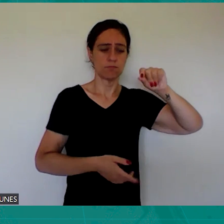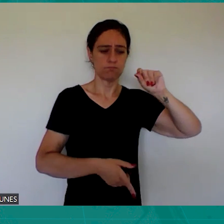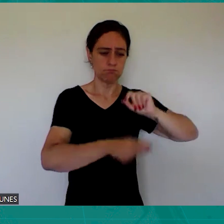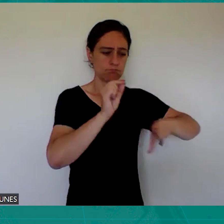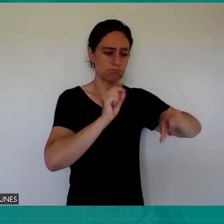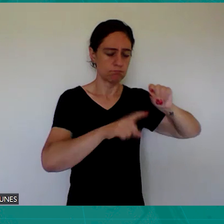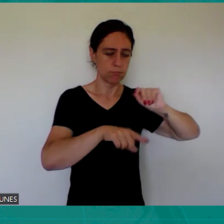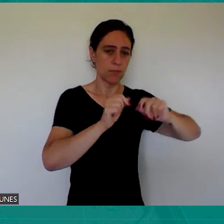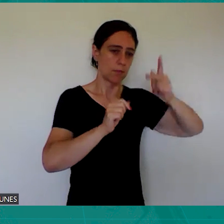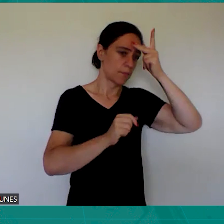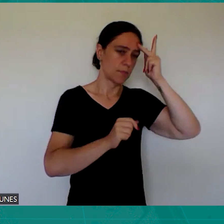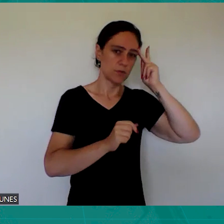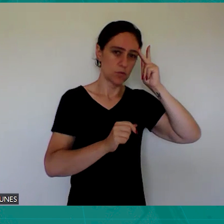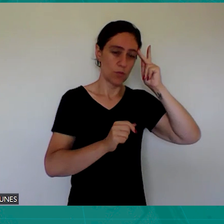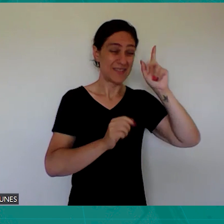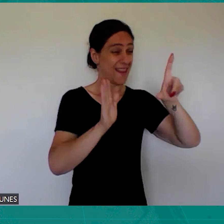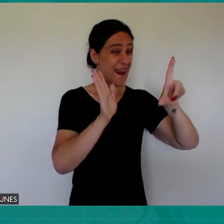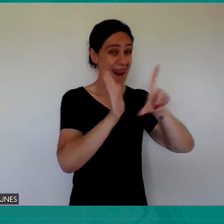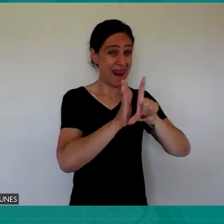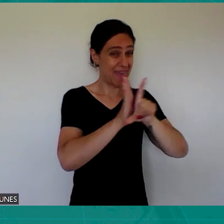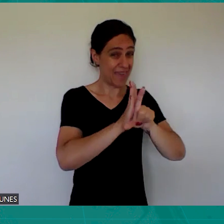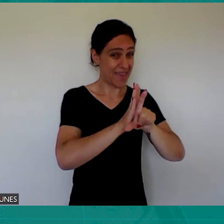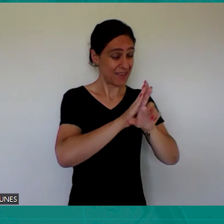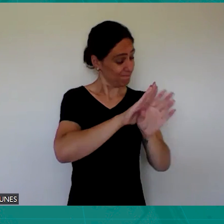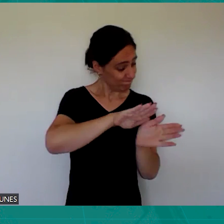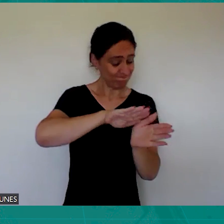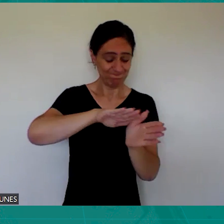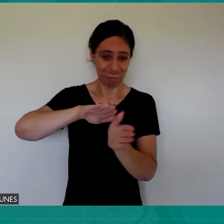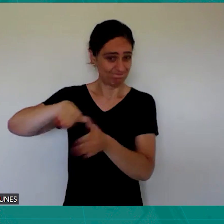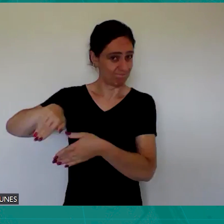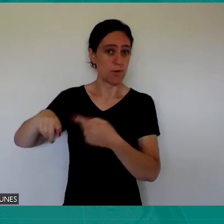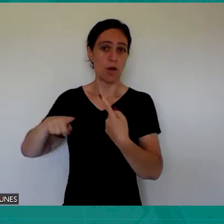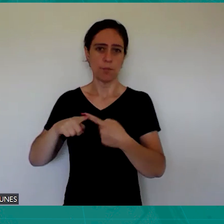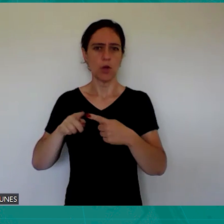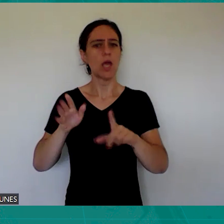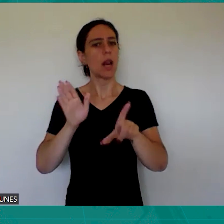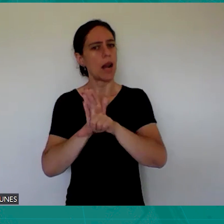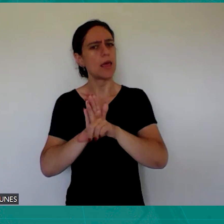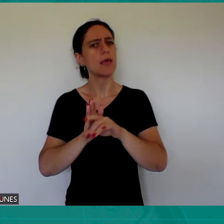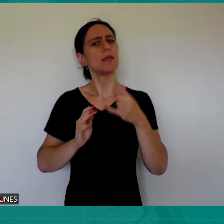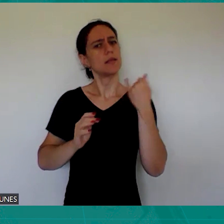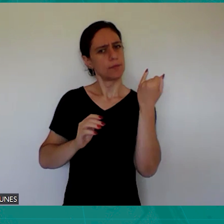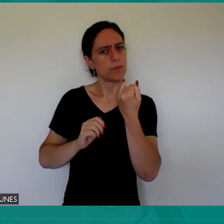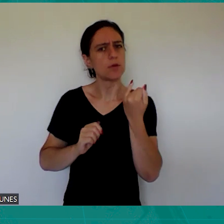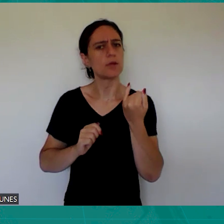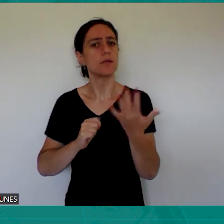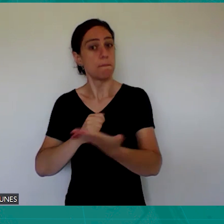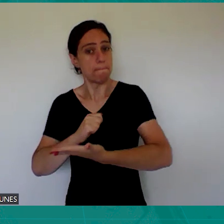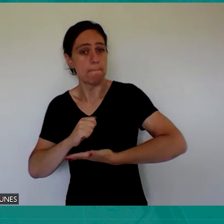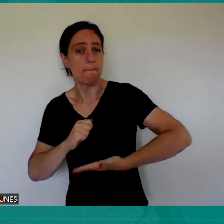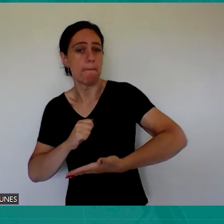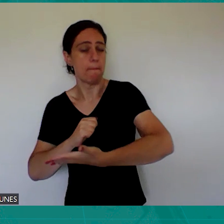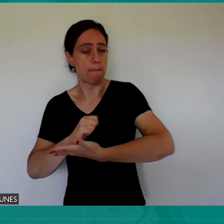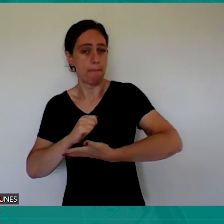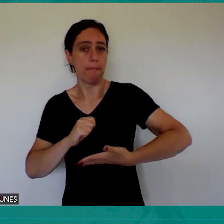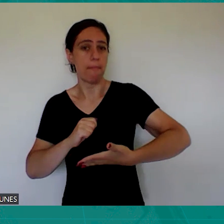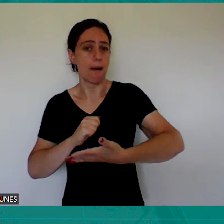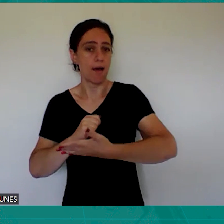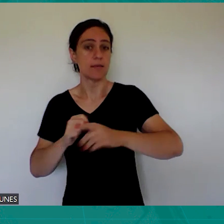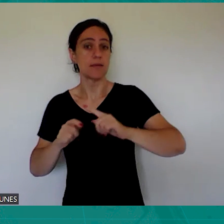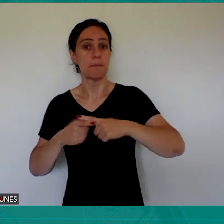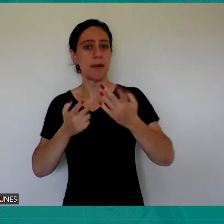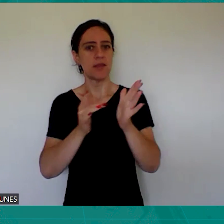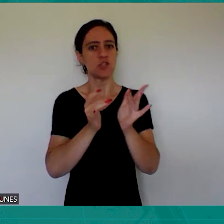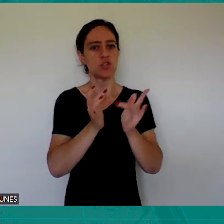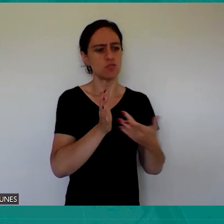porque a lei serviu de aio, de tutor, até que viesse a Cristo, e a